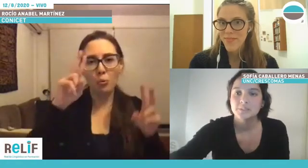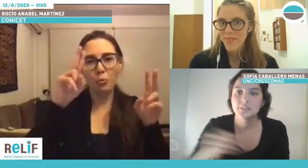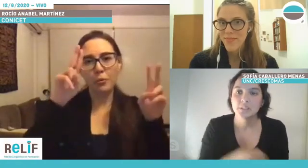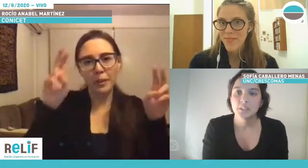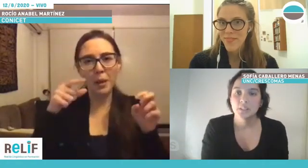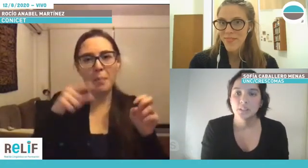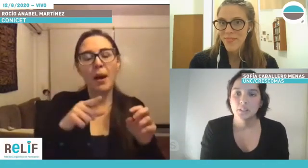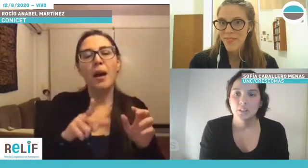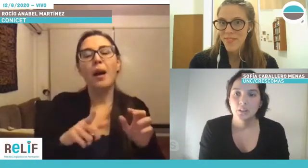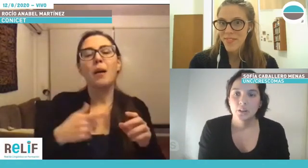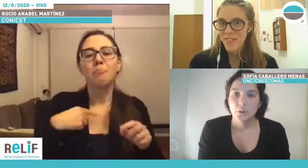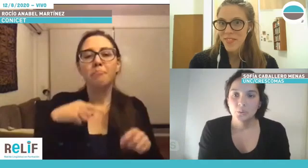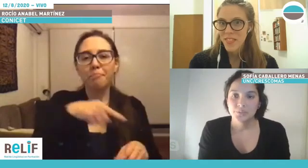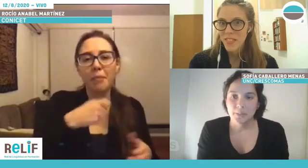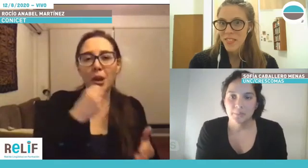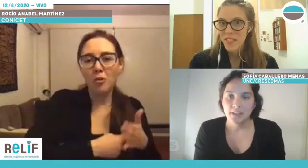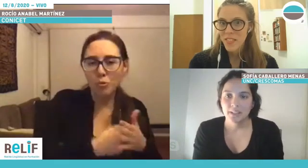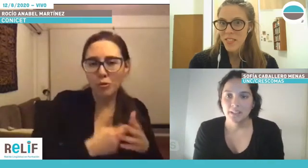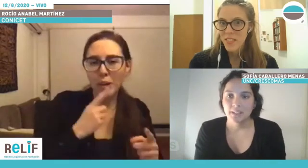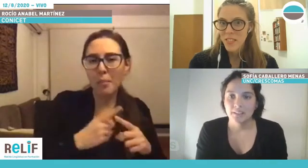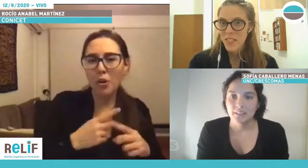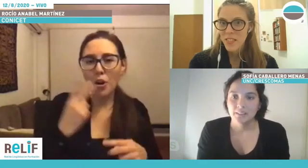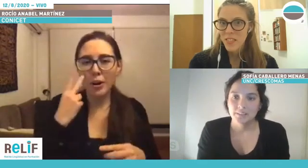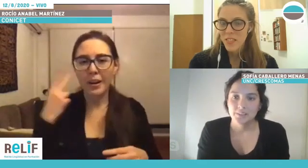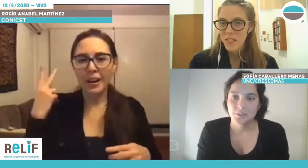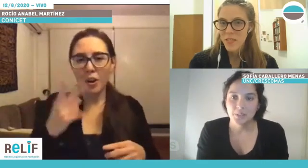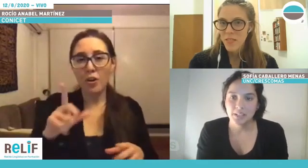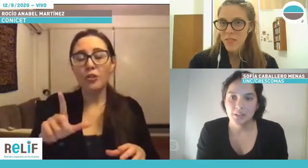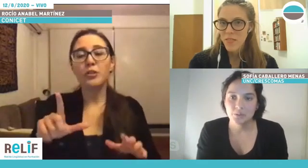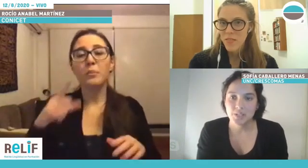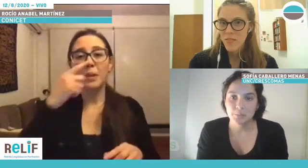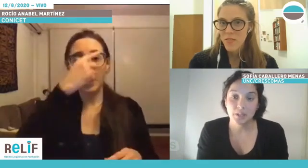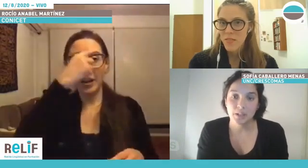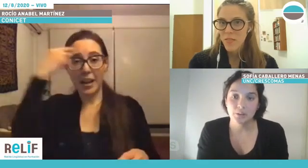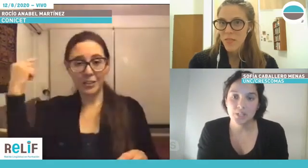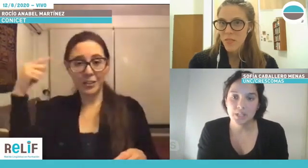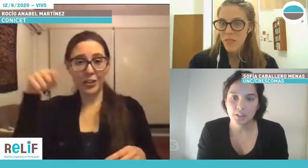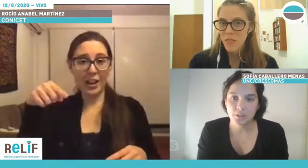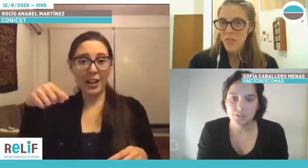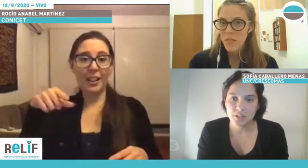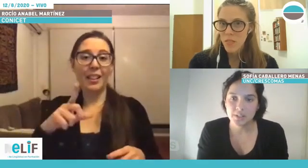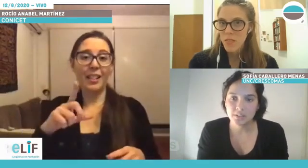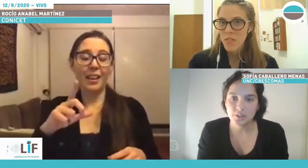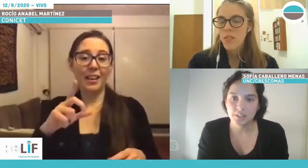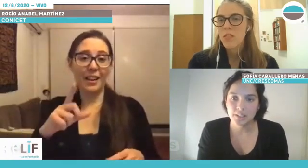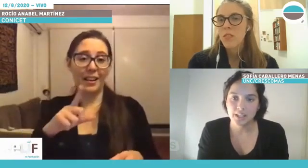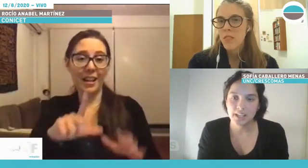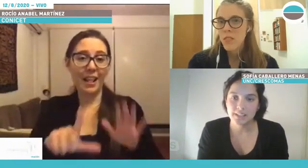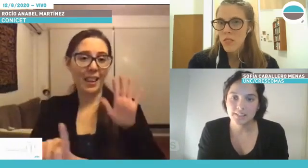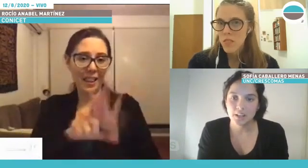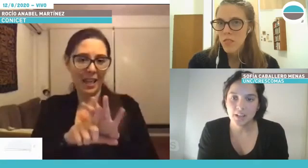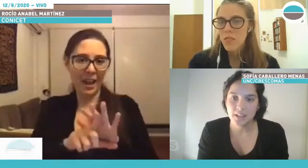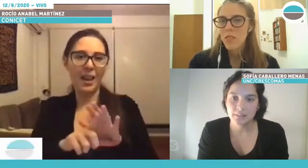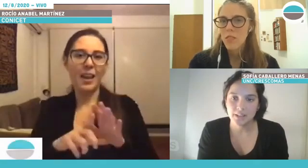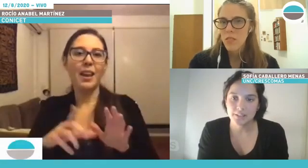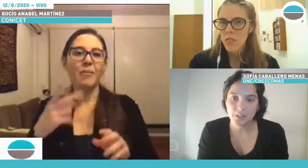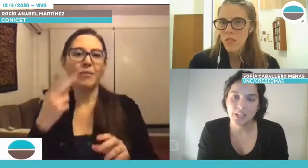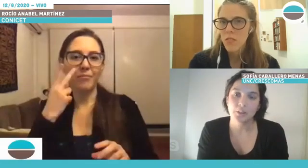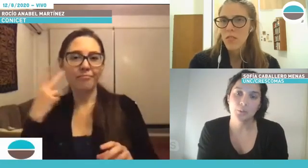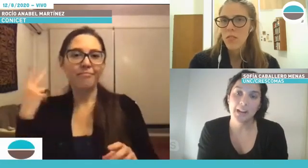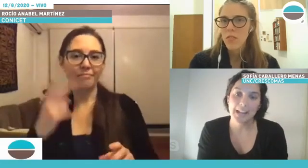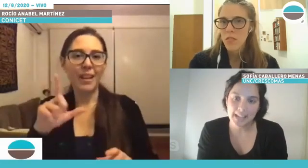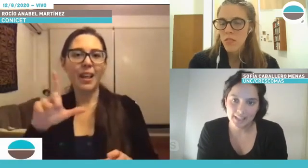cuento un tema sobre la lucha, por la lucha del reconocimiento de la LSA a